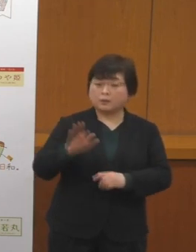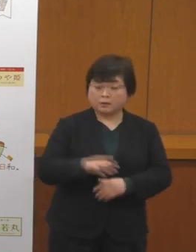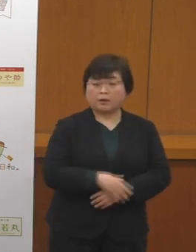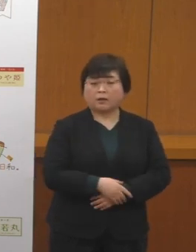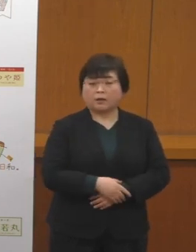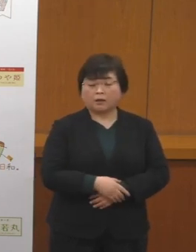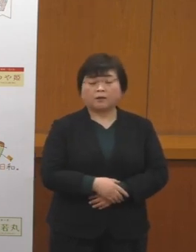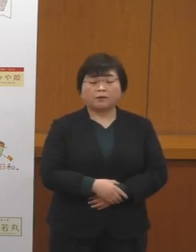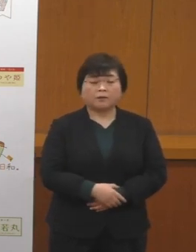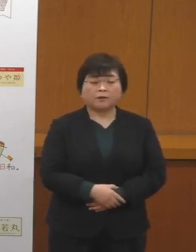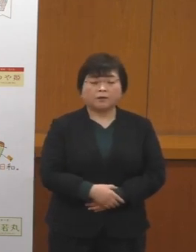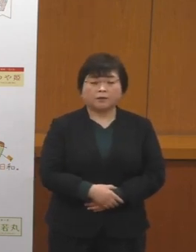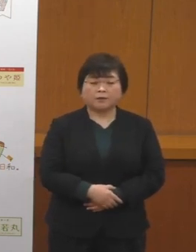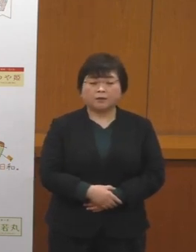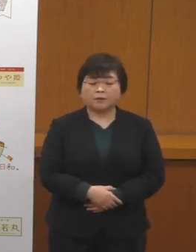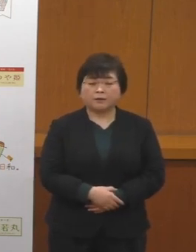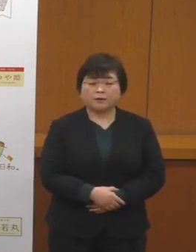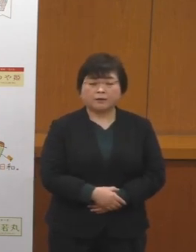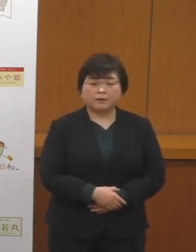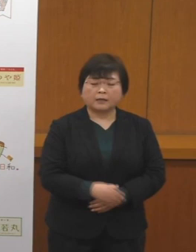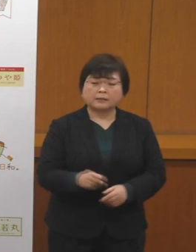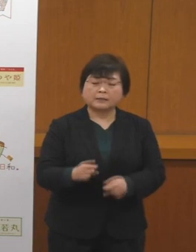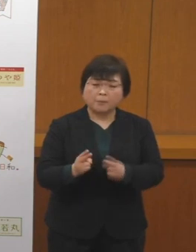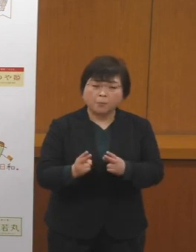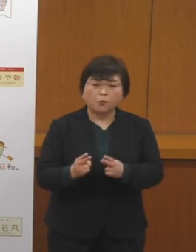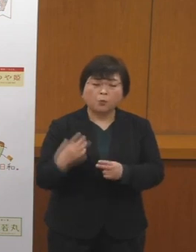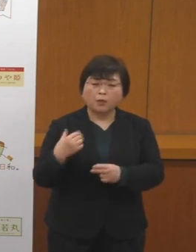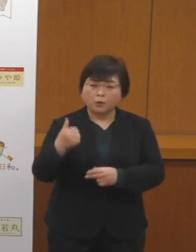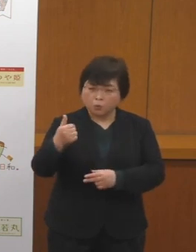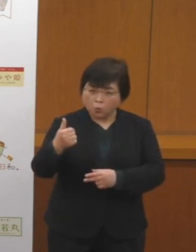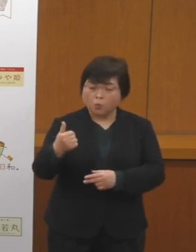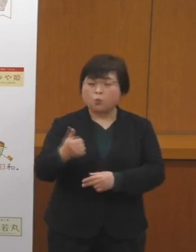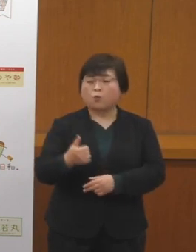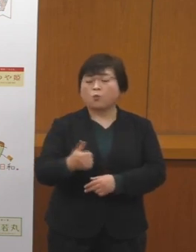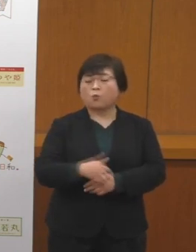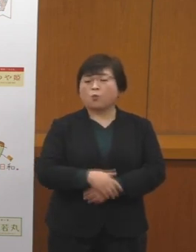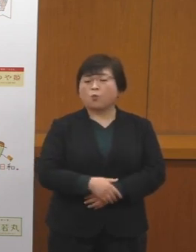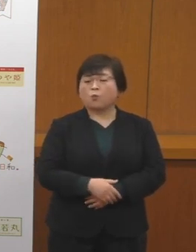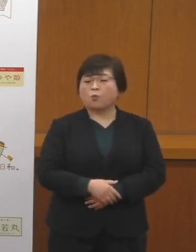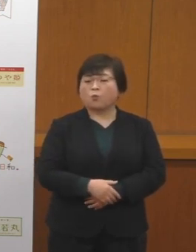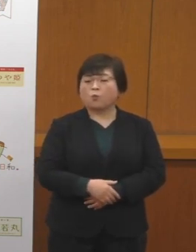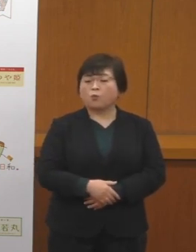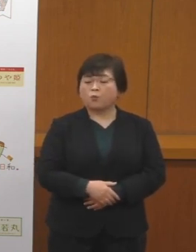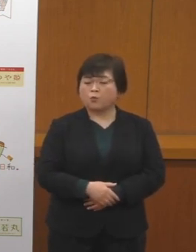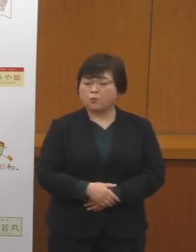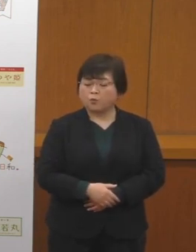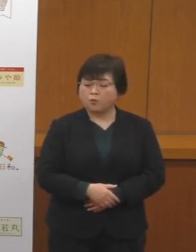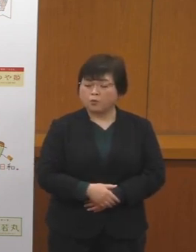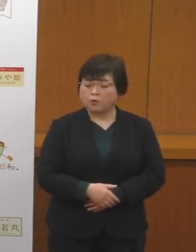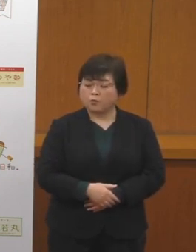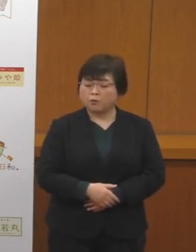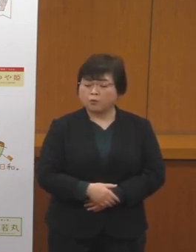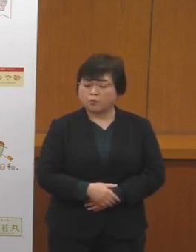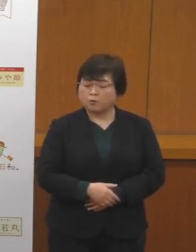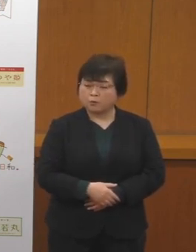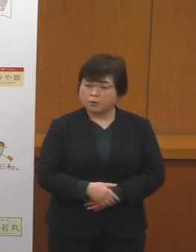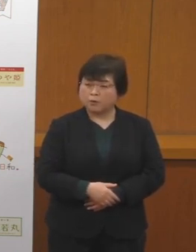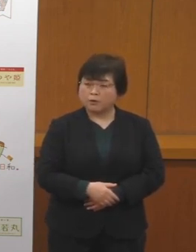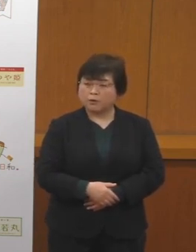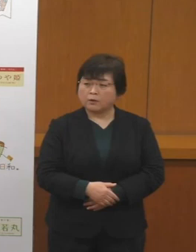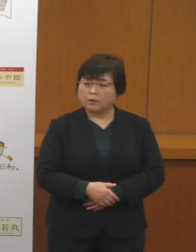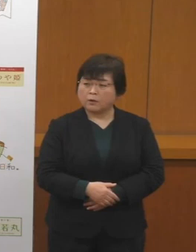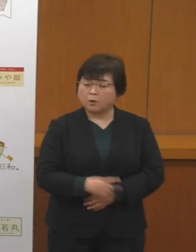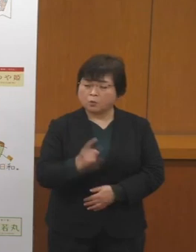やっぱりその専門の担当の人たちが今